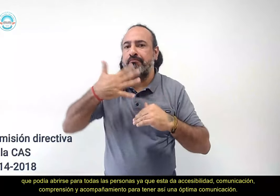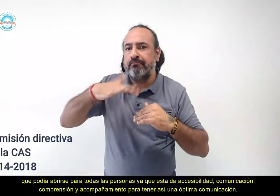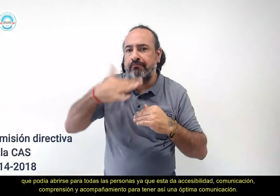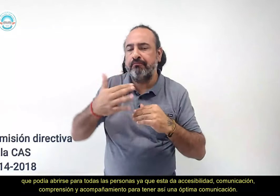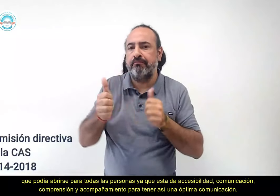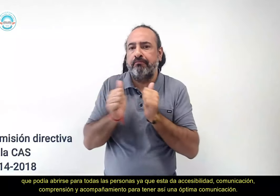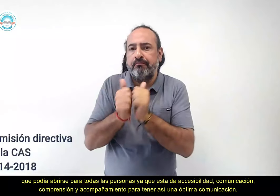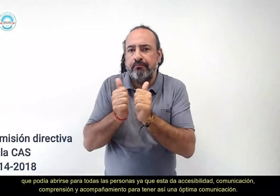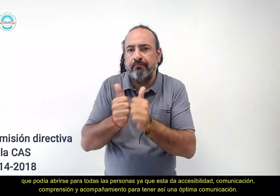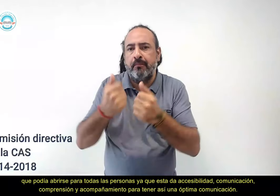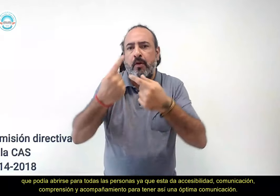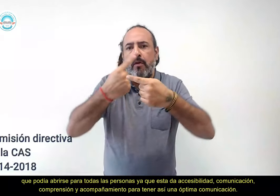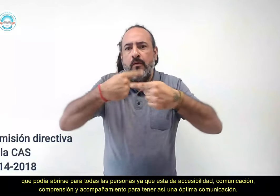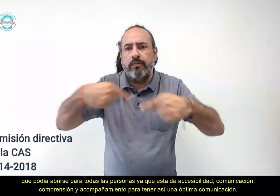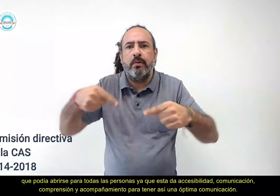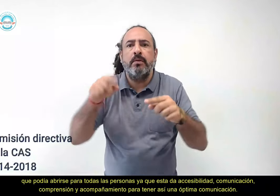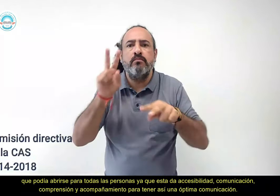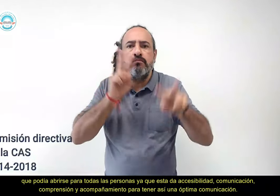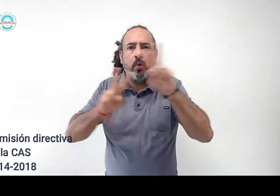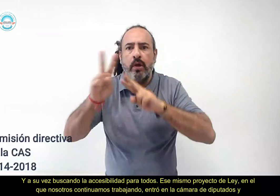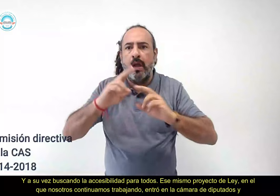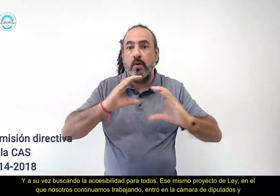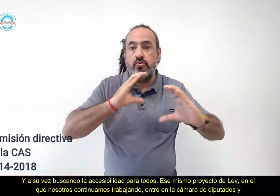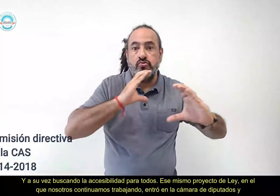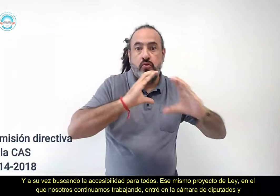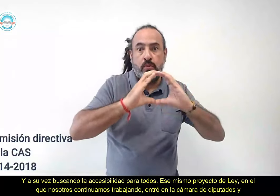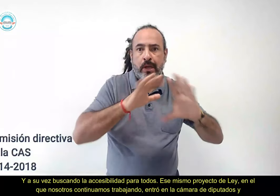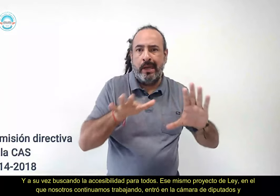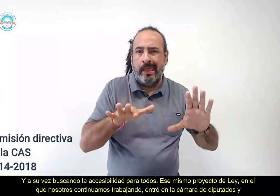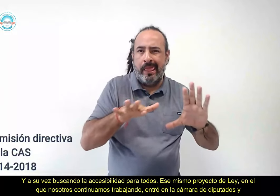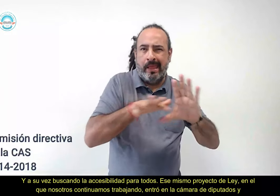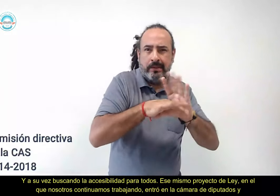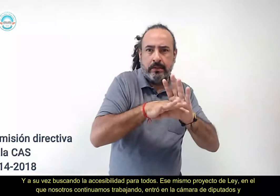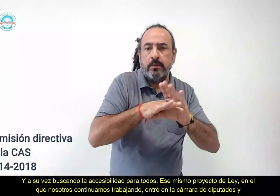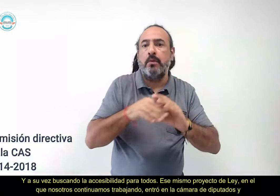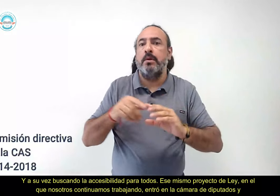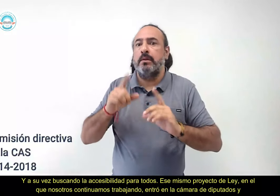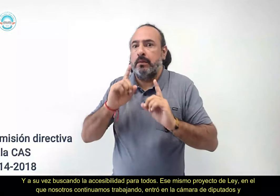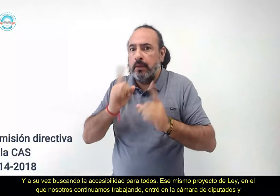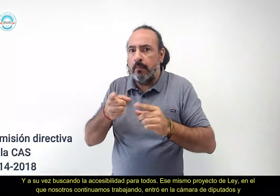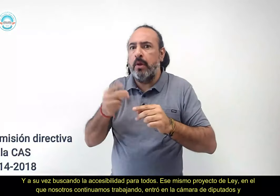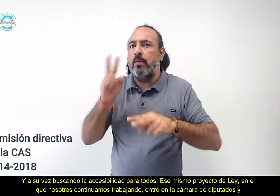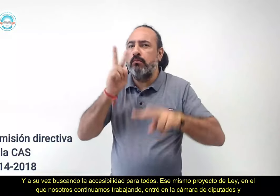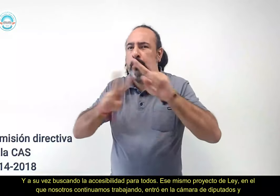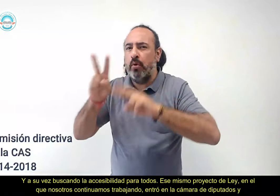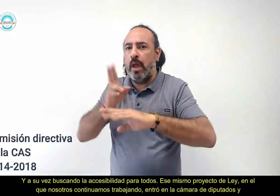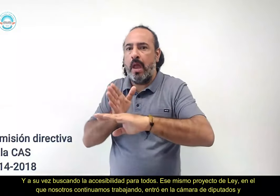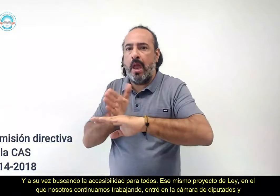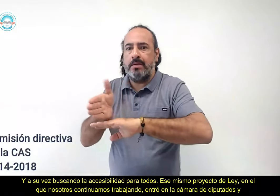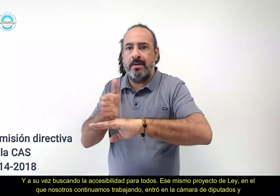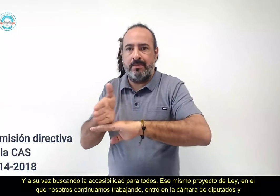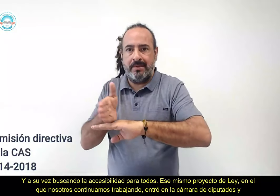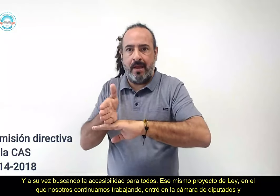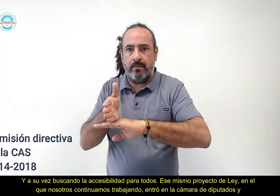acompañamiento para tener así una óptima comunicación, y a su vez buscando la accesibilidad para todos.